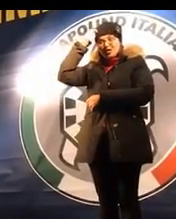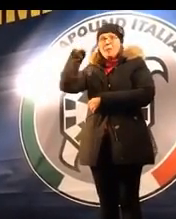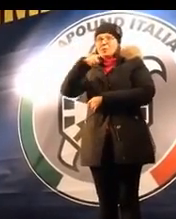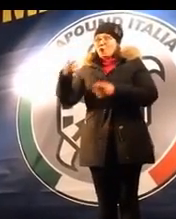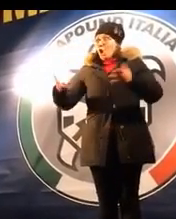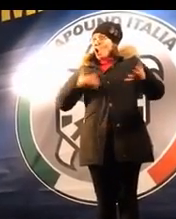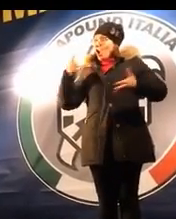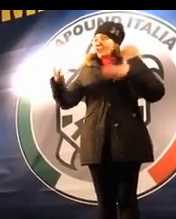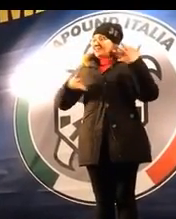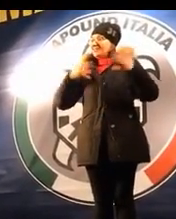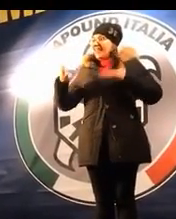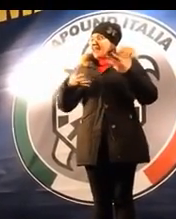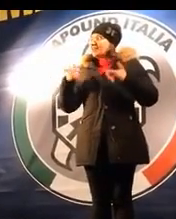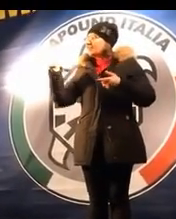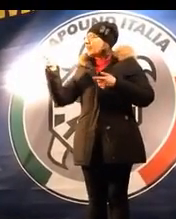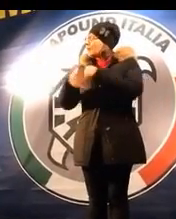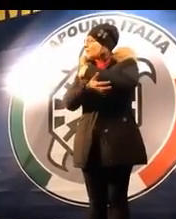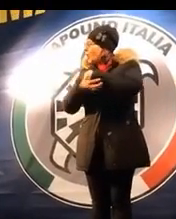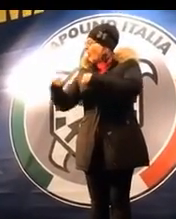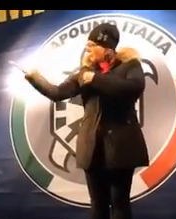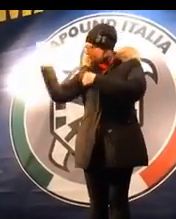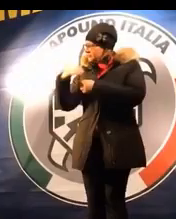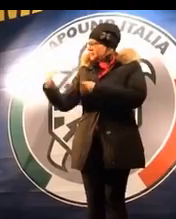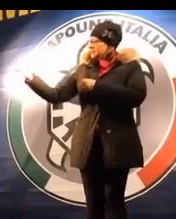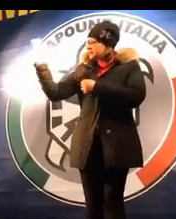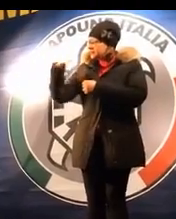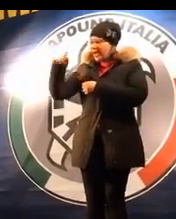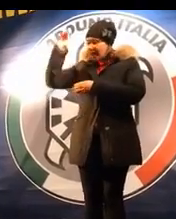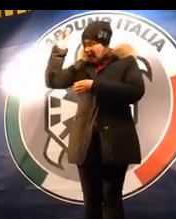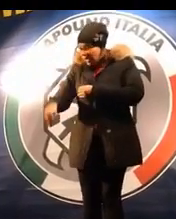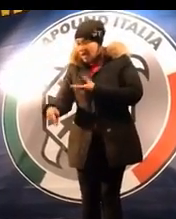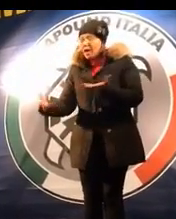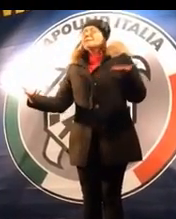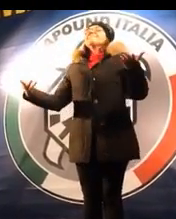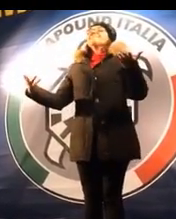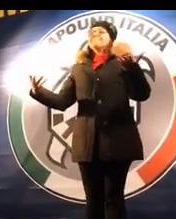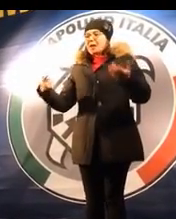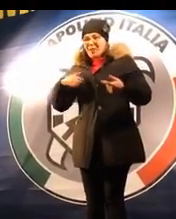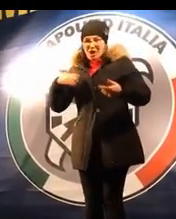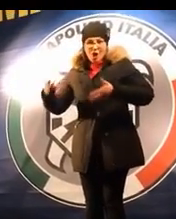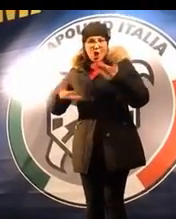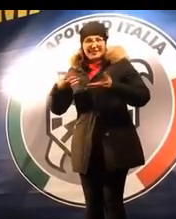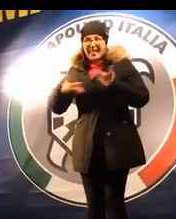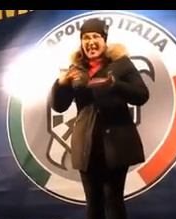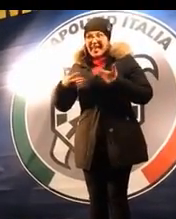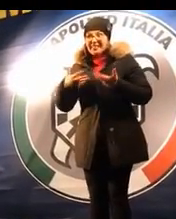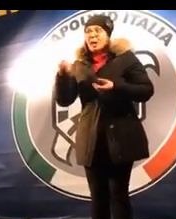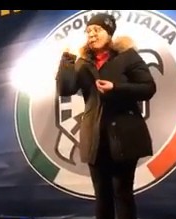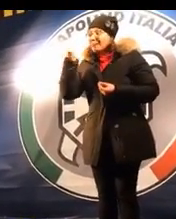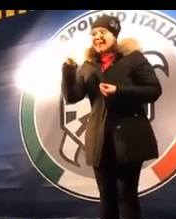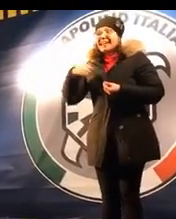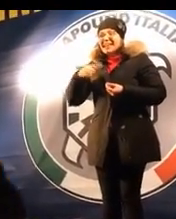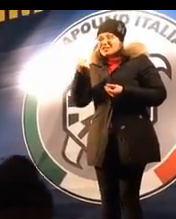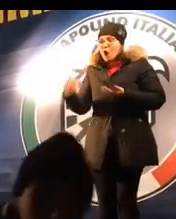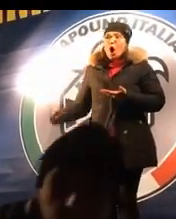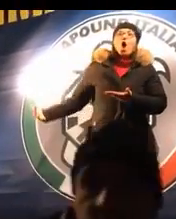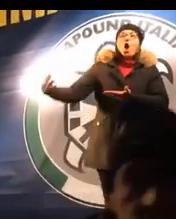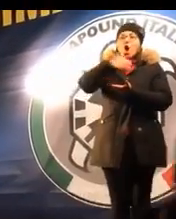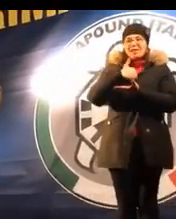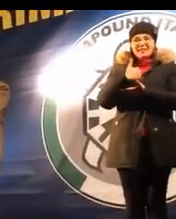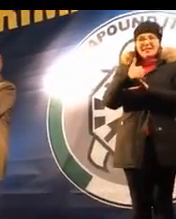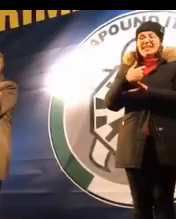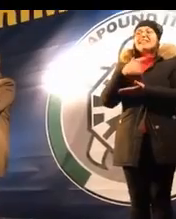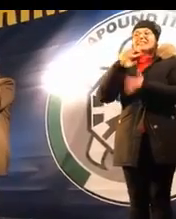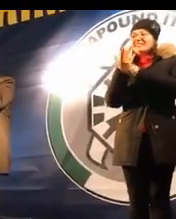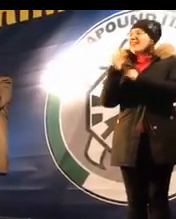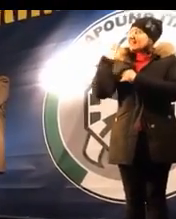essere contenti che questa povera gente affoghi in mezzo al mare, non noi. Loro sono contenti di vederli morire in mezzo al mare, perché così possono chiedere